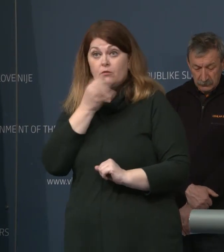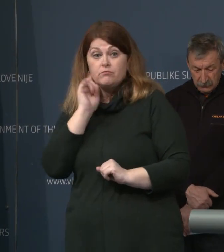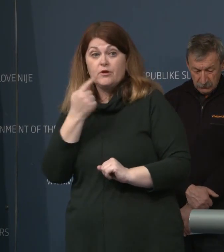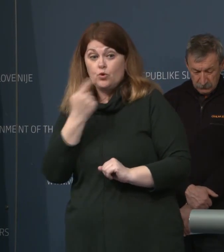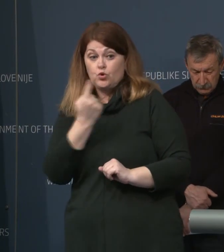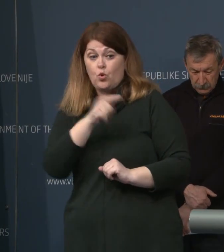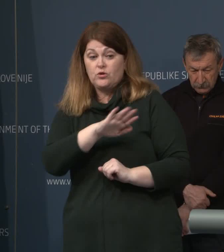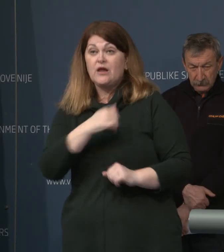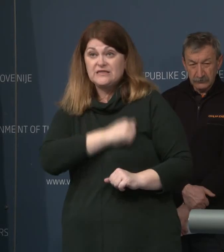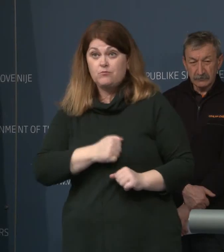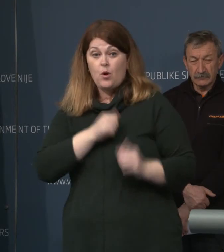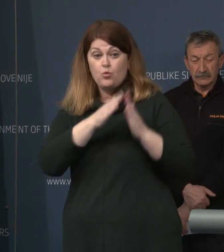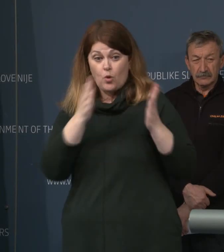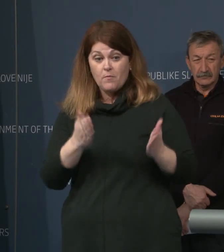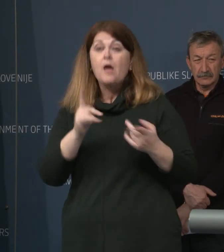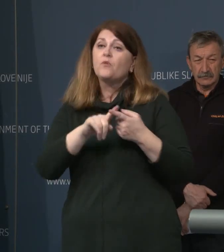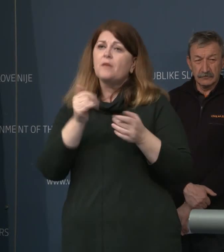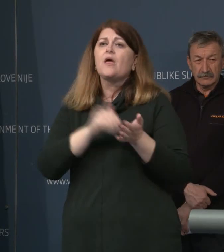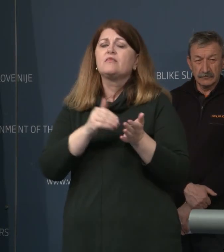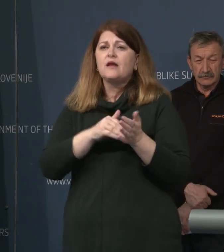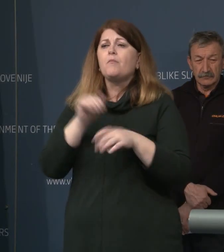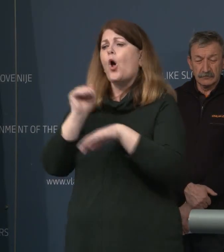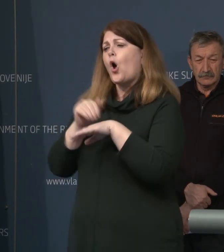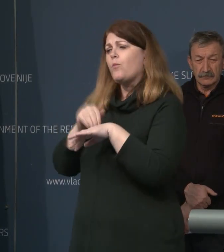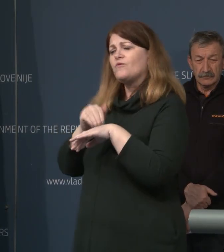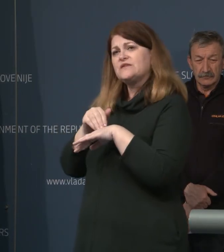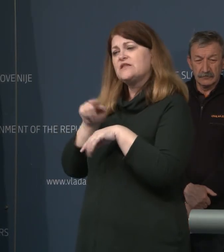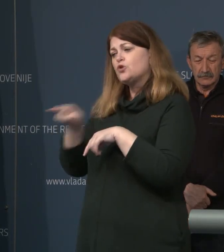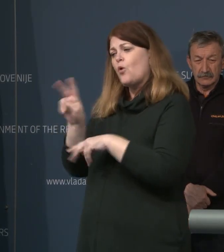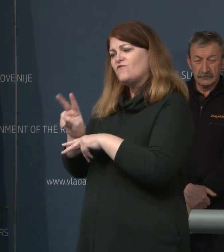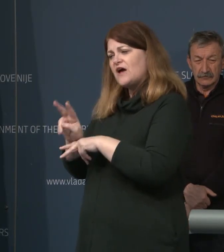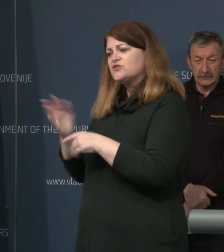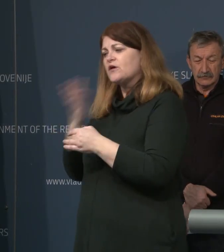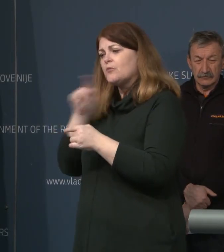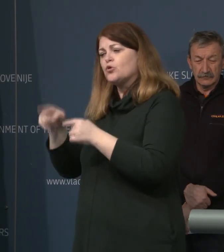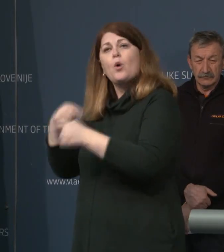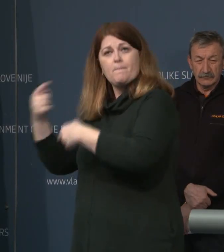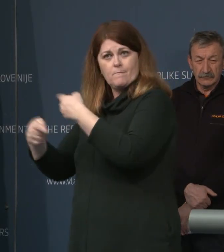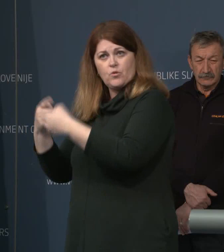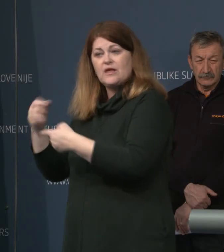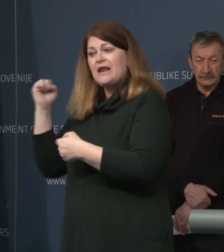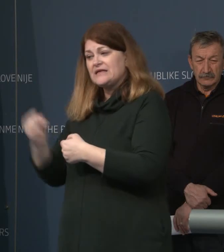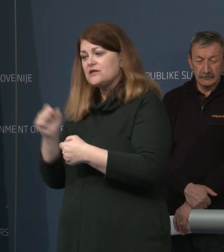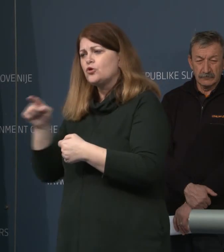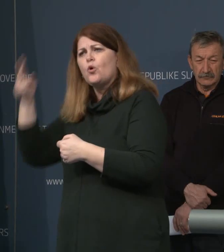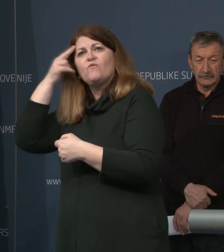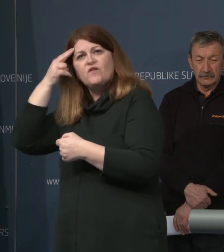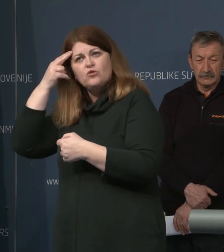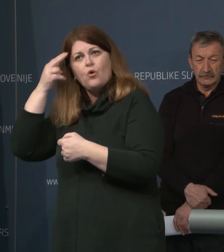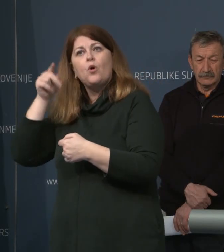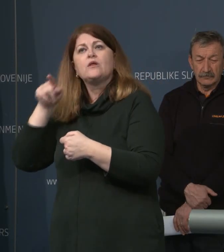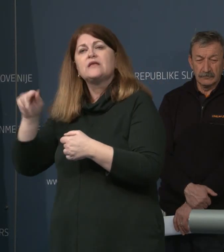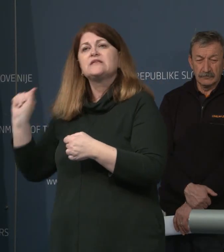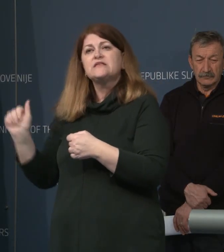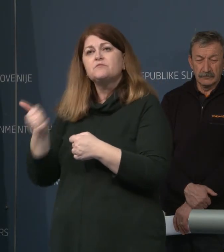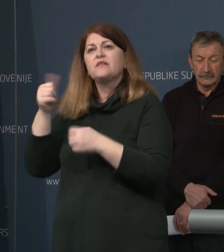zbolel v domačem okolju, je pa seveda potrebno obvestiti potem to varstvo, kjer bo to potekalo, za to, da to vedo in da se